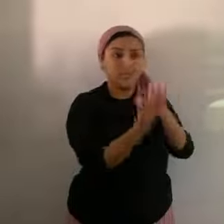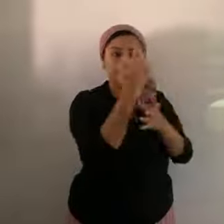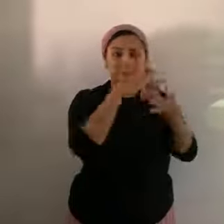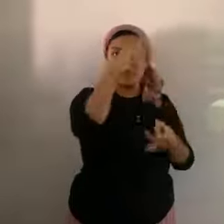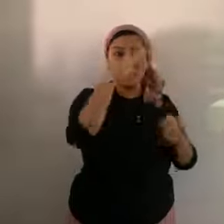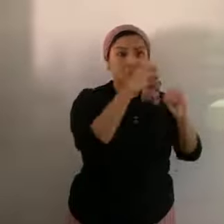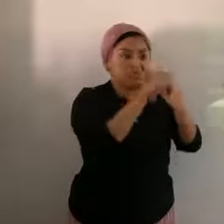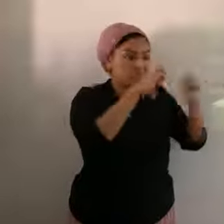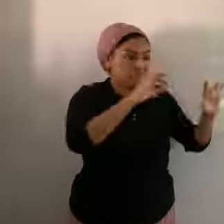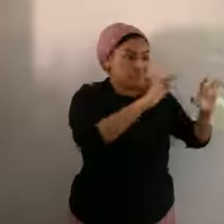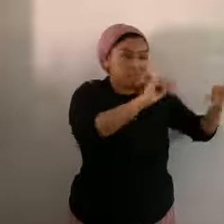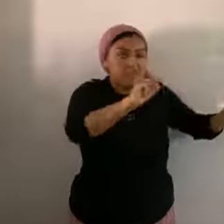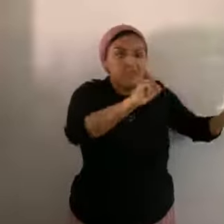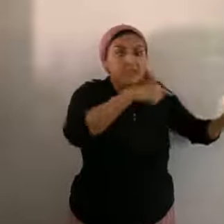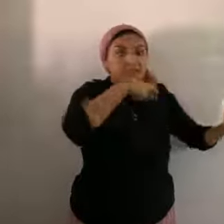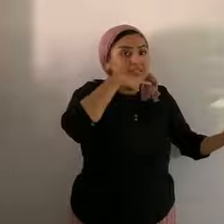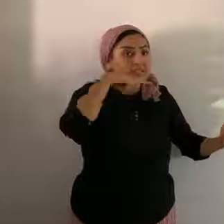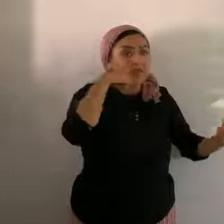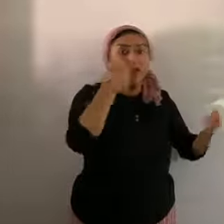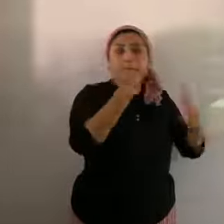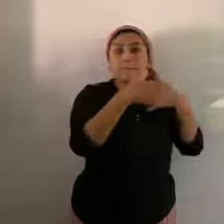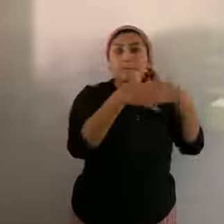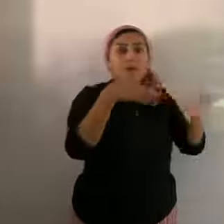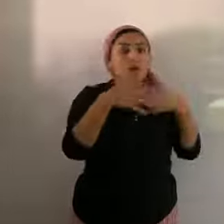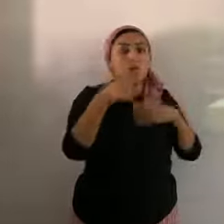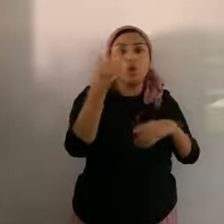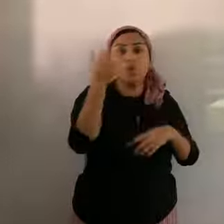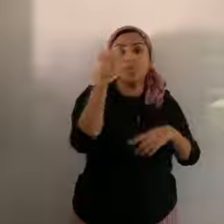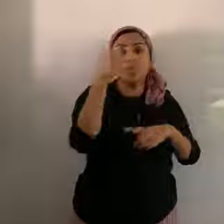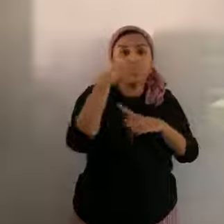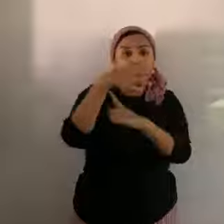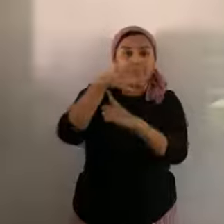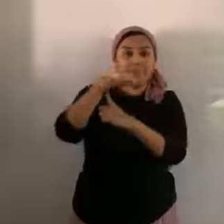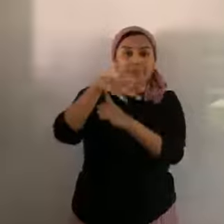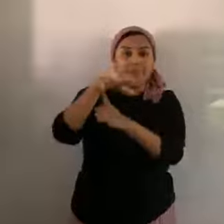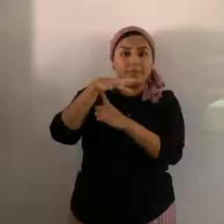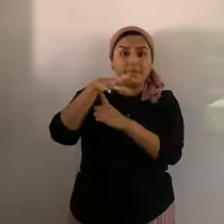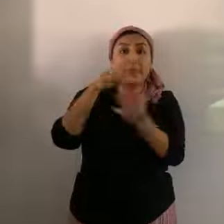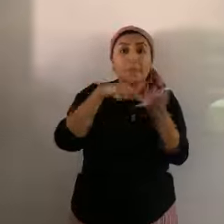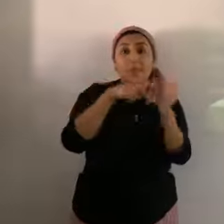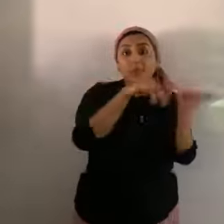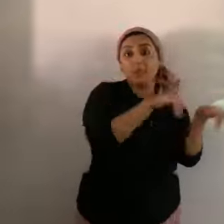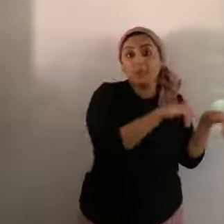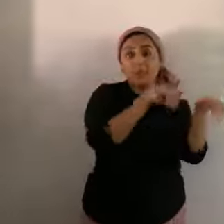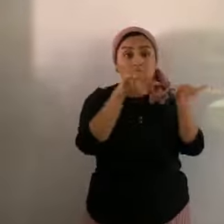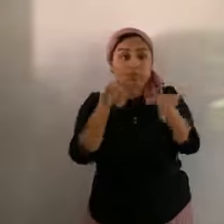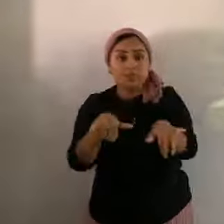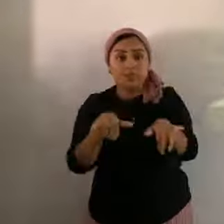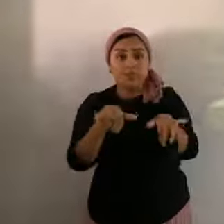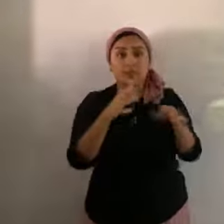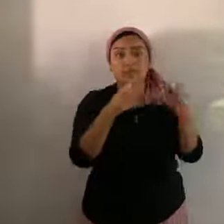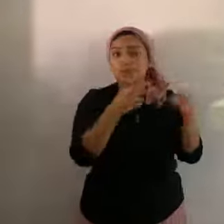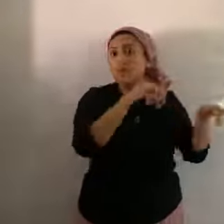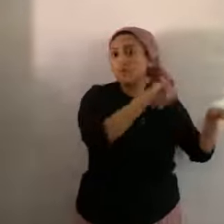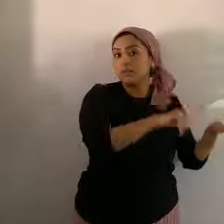pesar de su follaje verde, que es la religión judía, el judaísmo con los